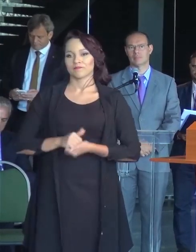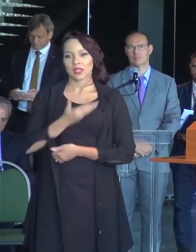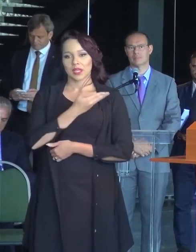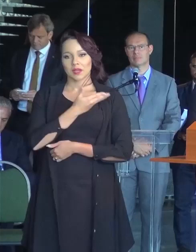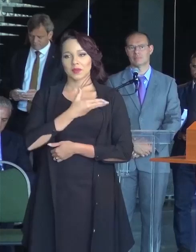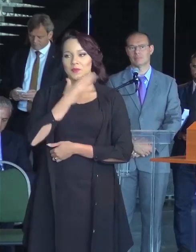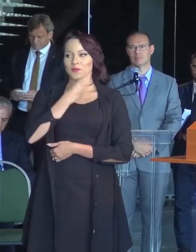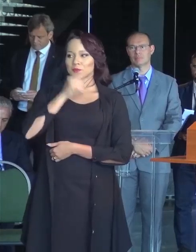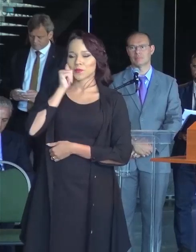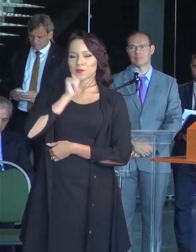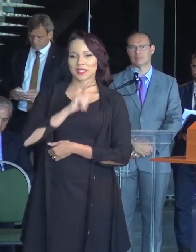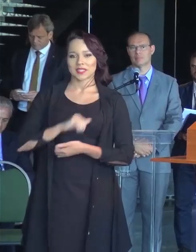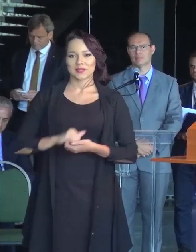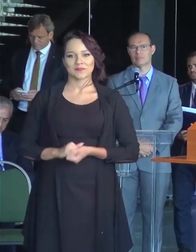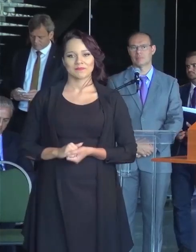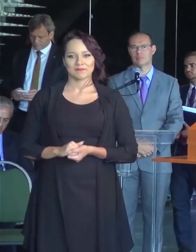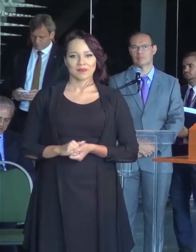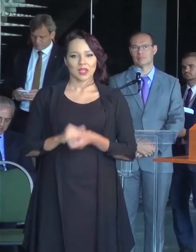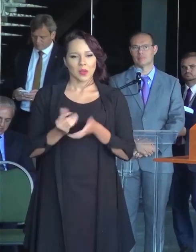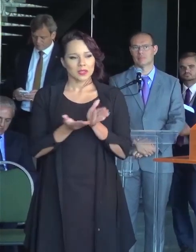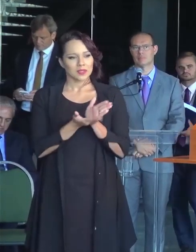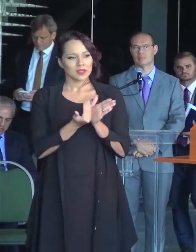amigos e minhas amigas.